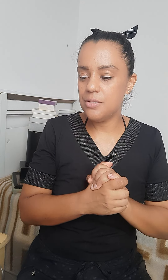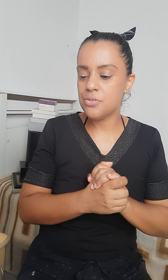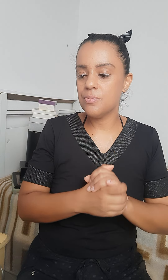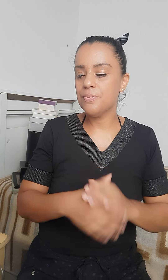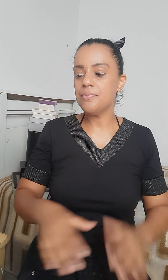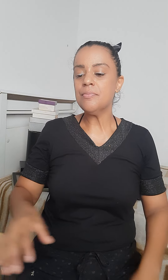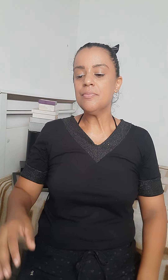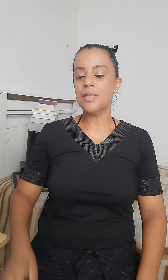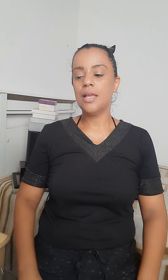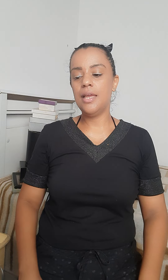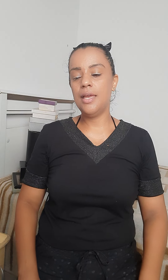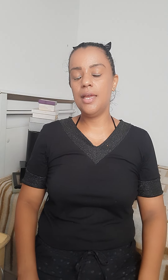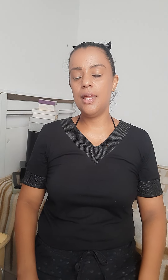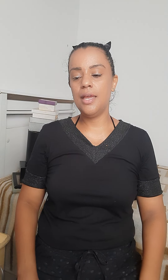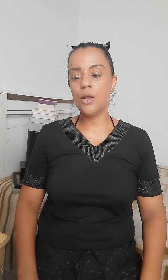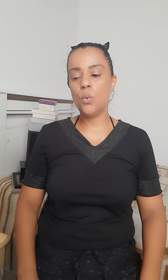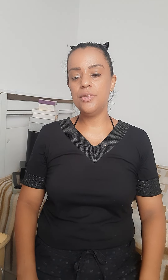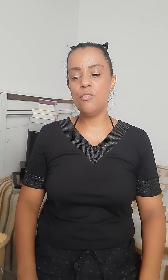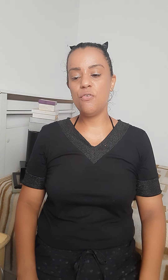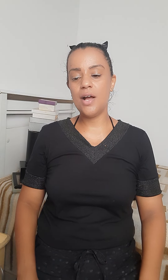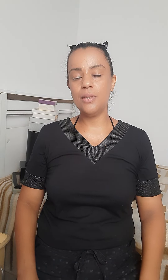isso. Quando eu falo